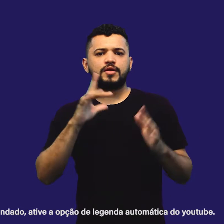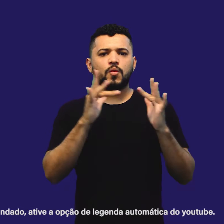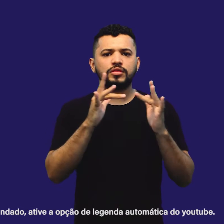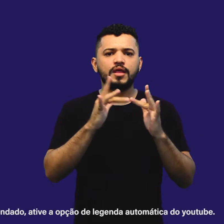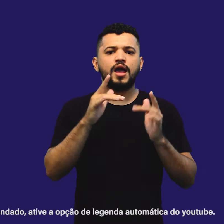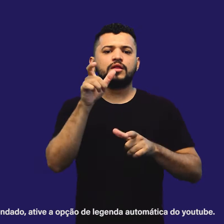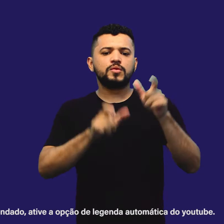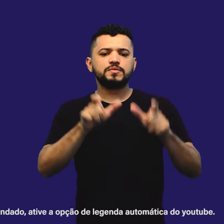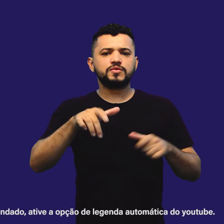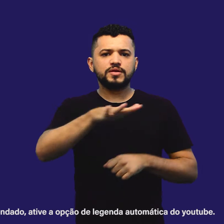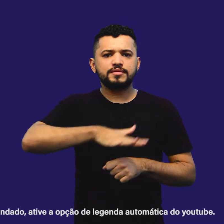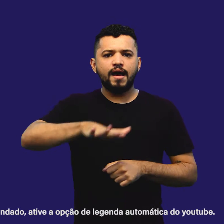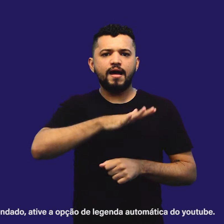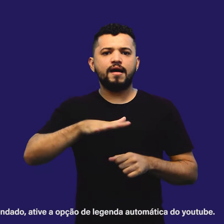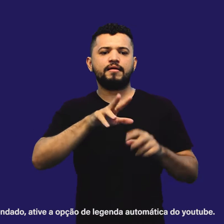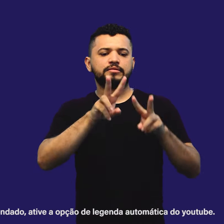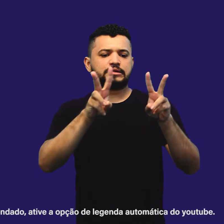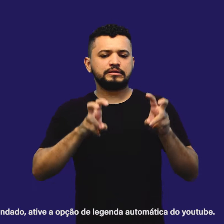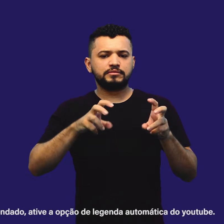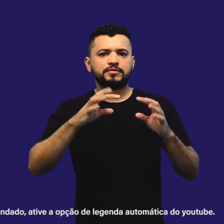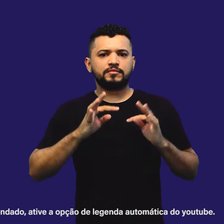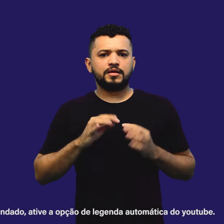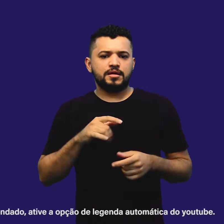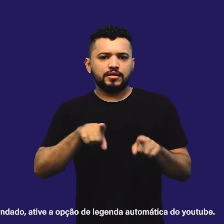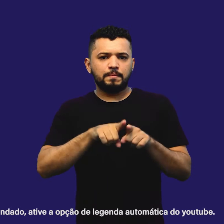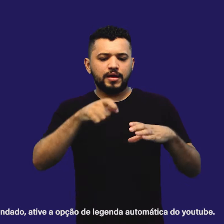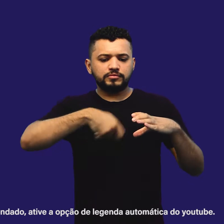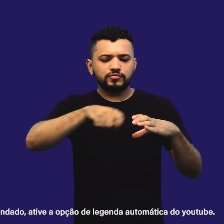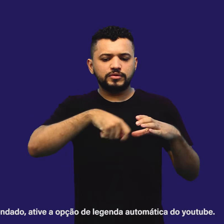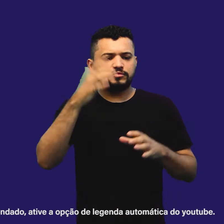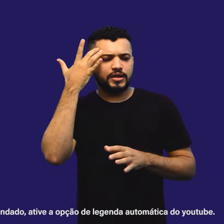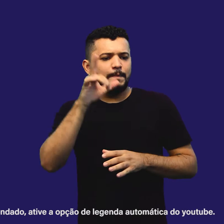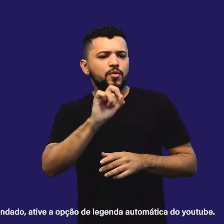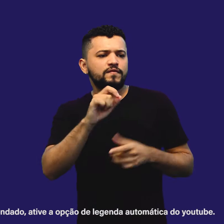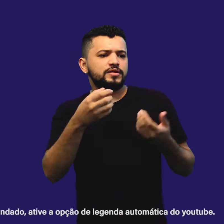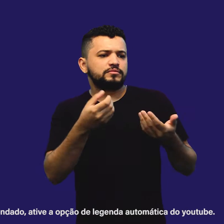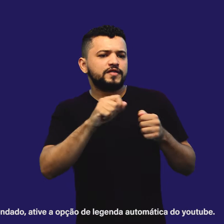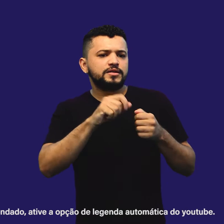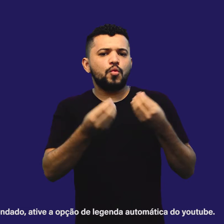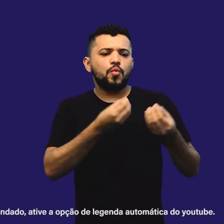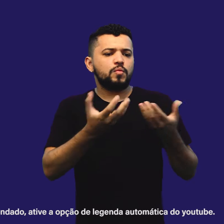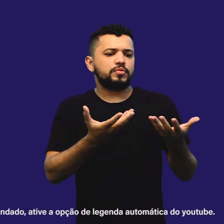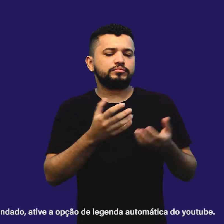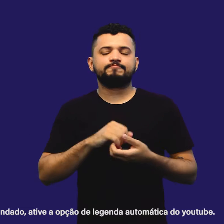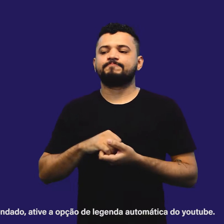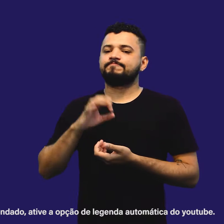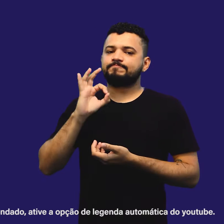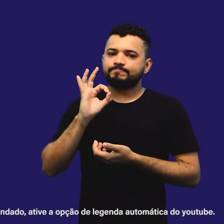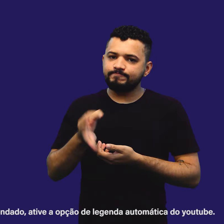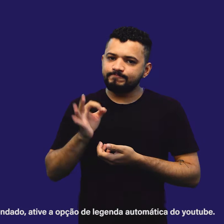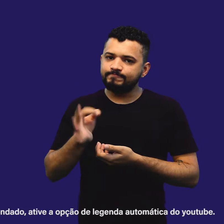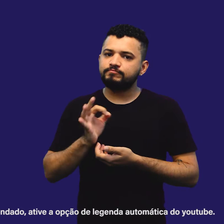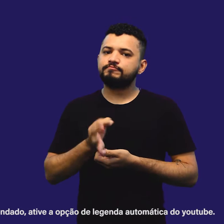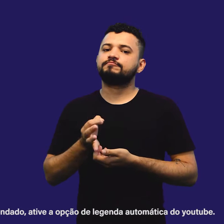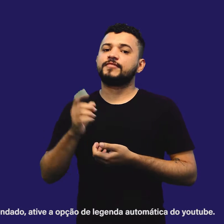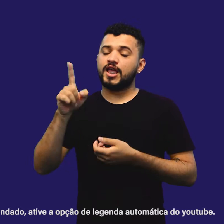ramo, percebeu isso também? Esse momento assim de incerteza, de não saber o que fazer? Olha, esse foi um fato comum nesse